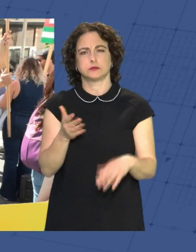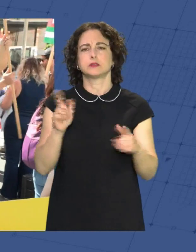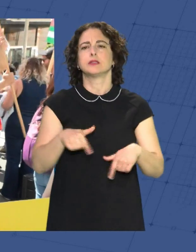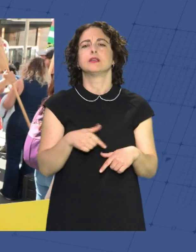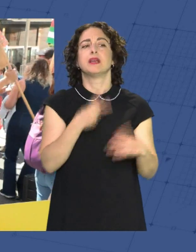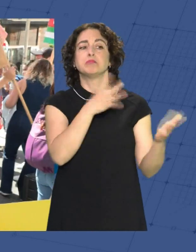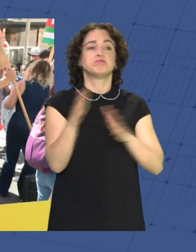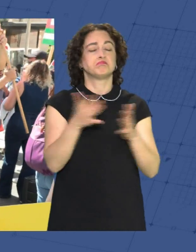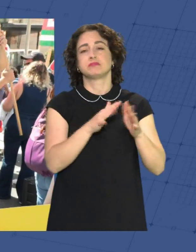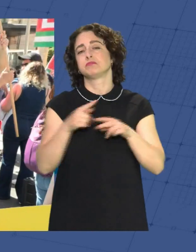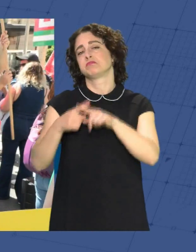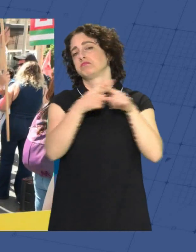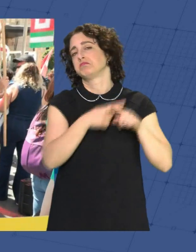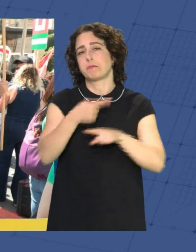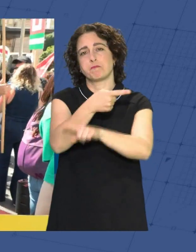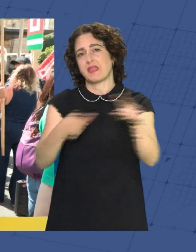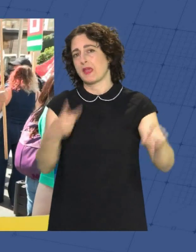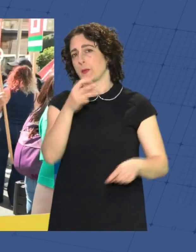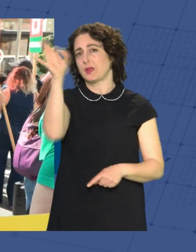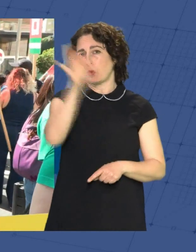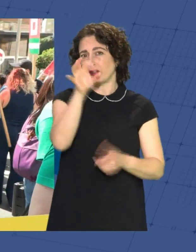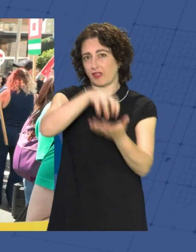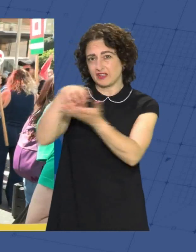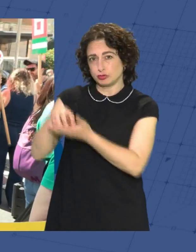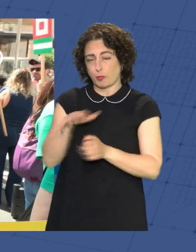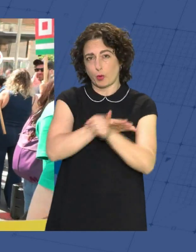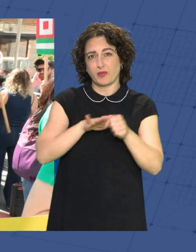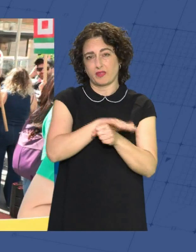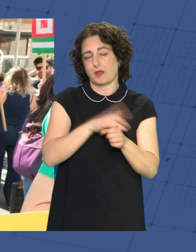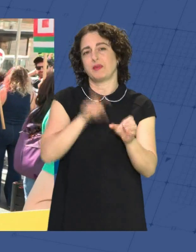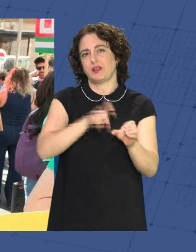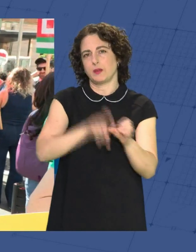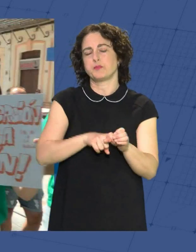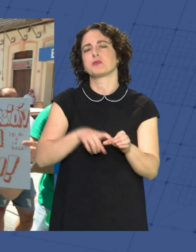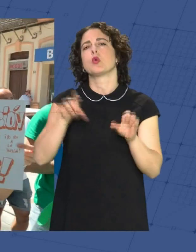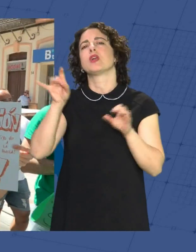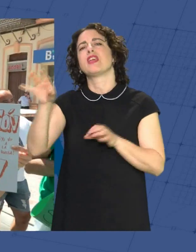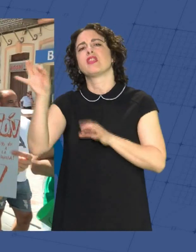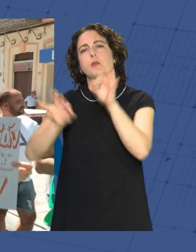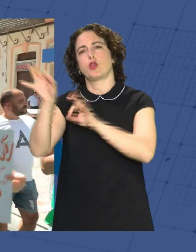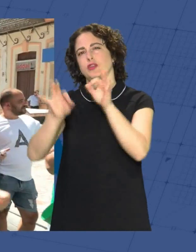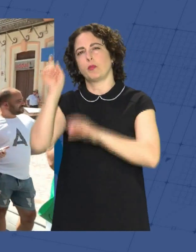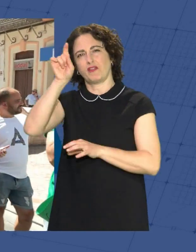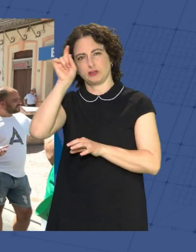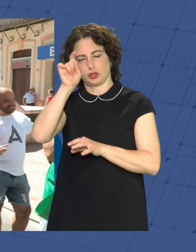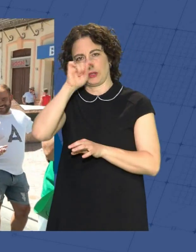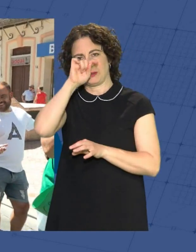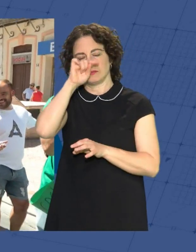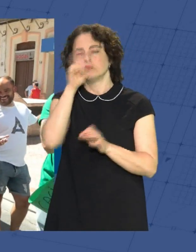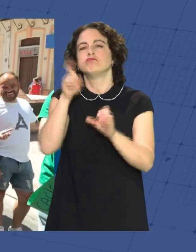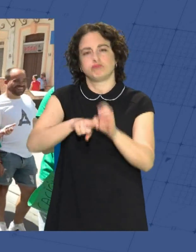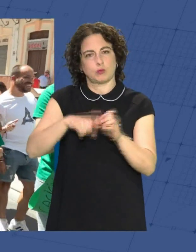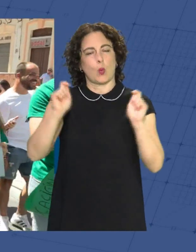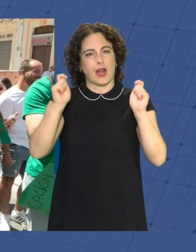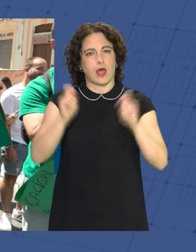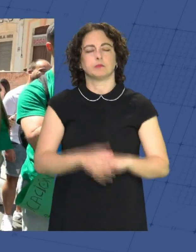20% de los centros de la provincia y un 15% del profesorado está secundando hoy